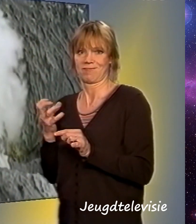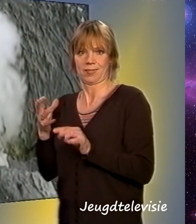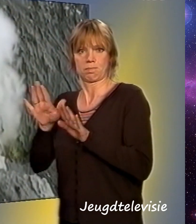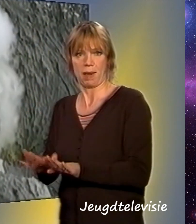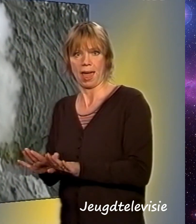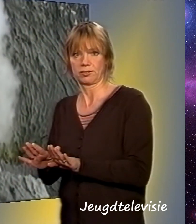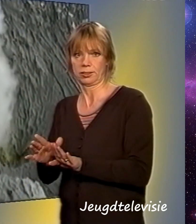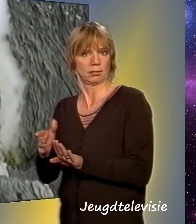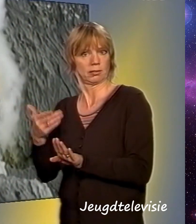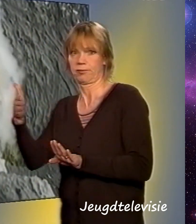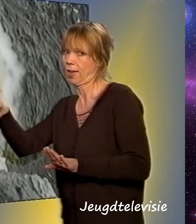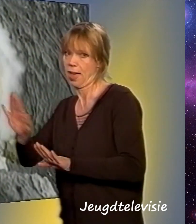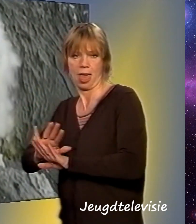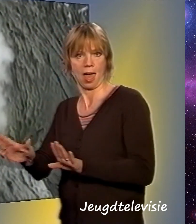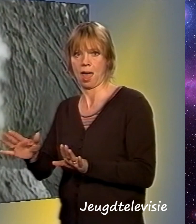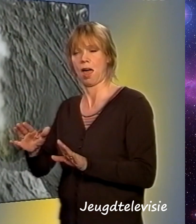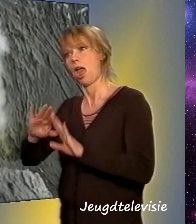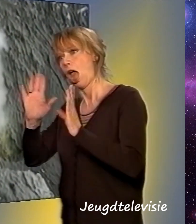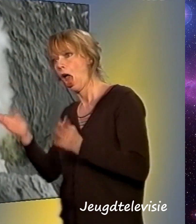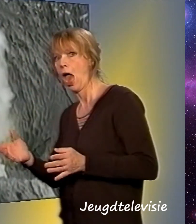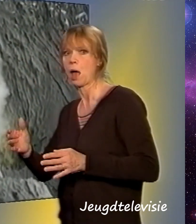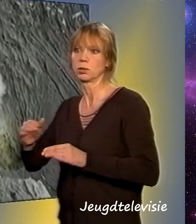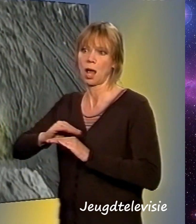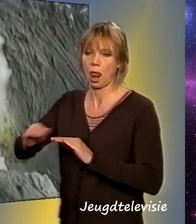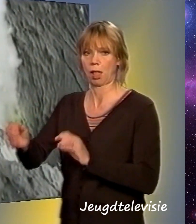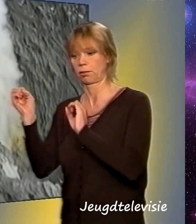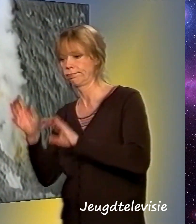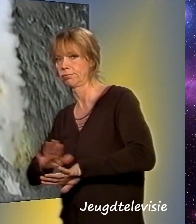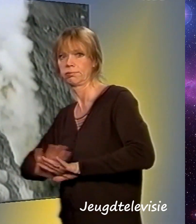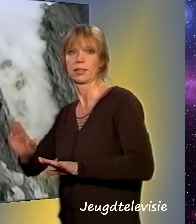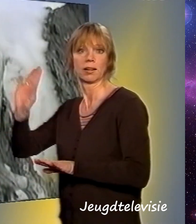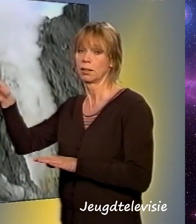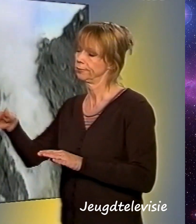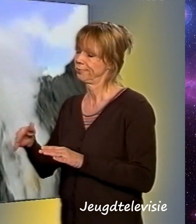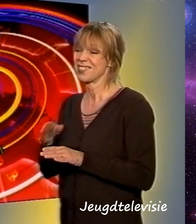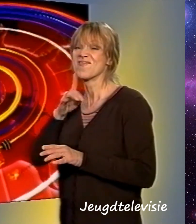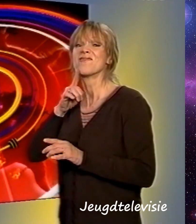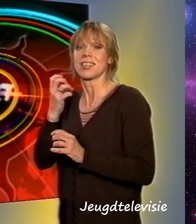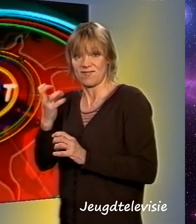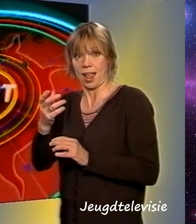achterlaten de colombiaanse regering heeft beloofd om mensen die weg binnen te helpen